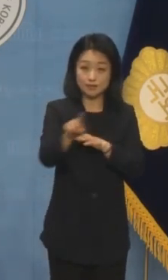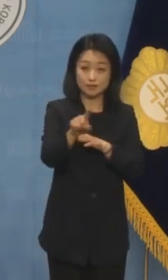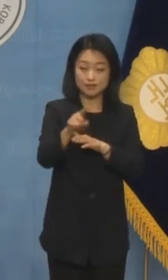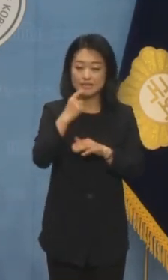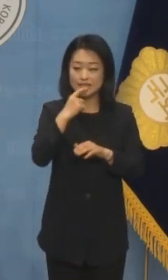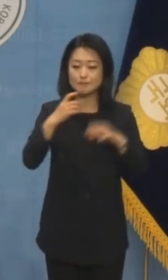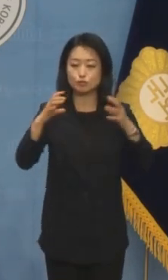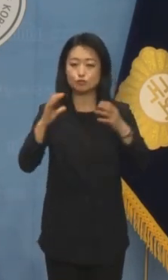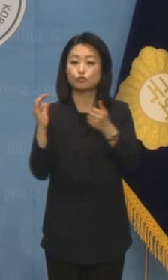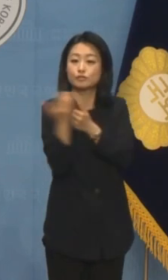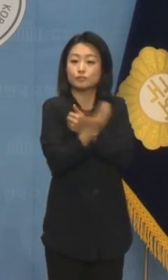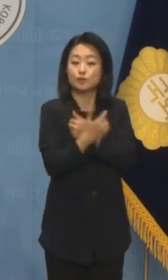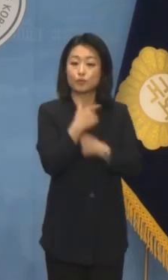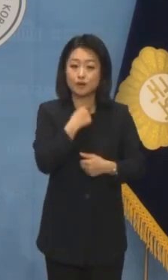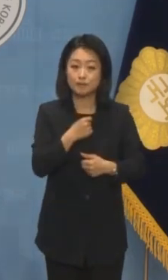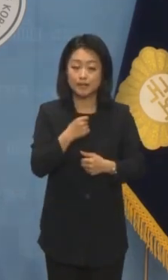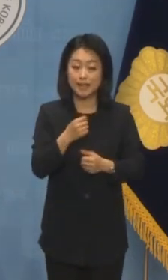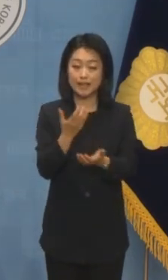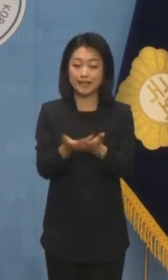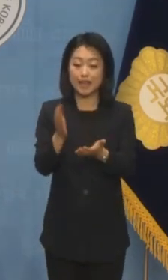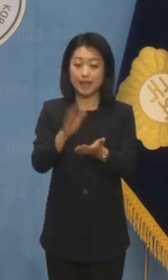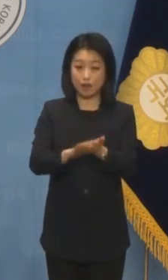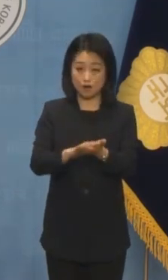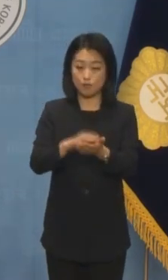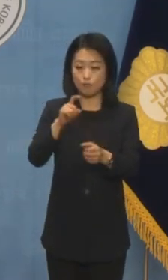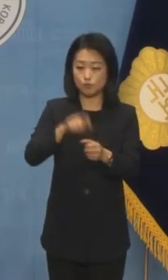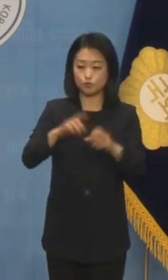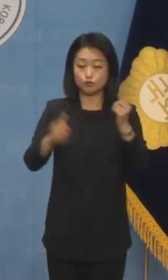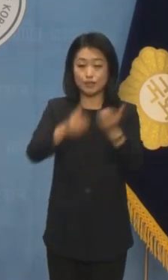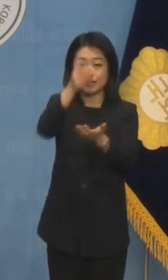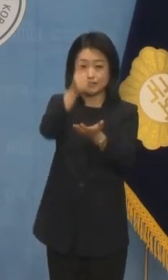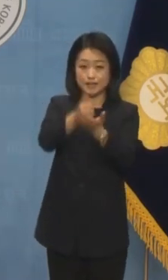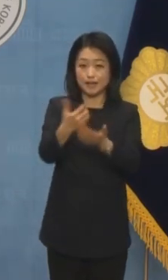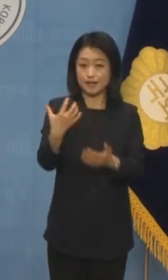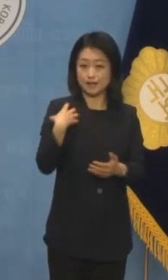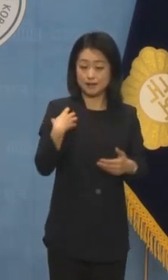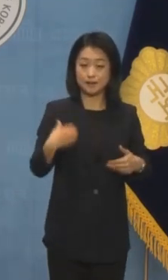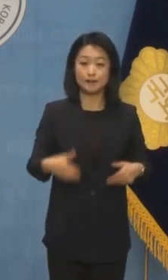그래서 개혁 의장이 꼭 필요합니다.